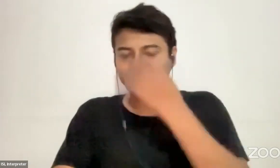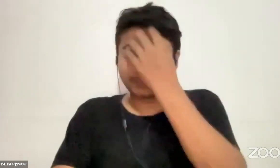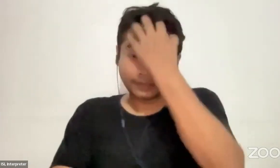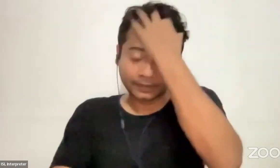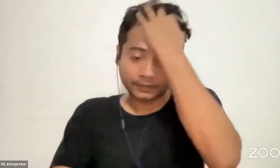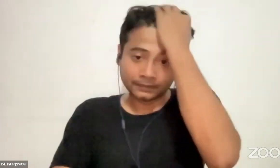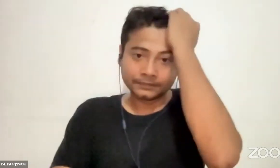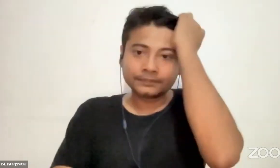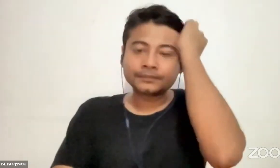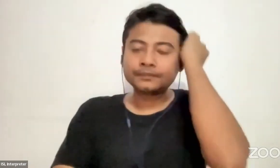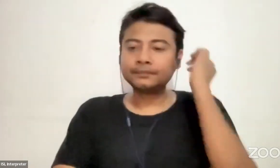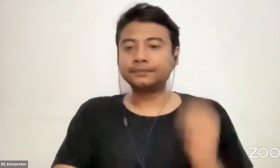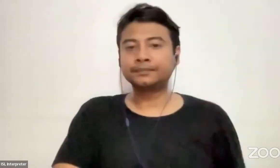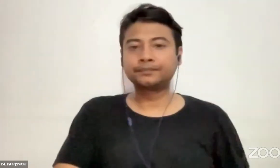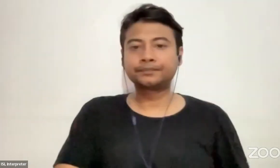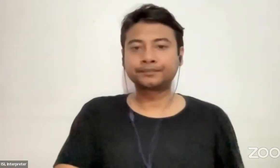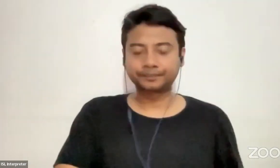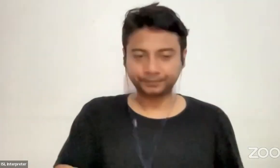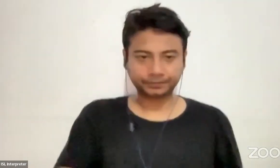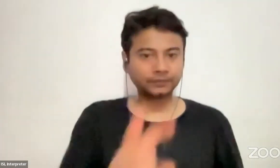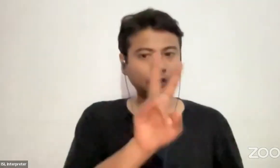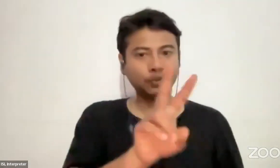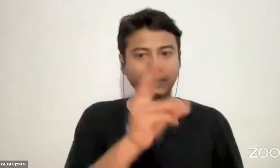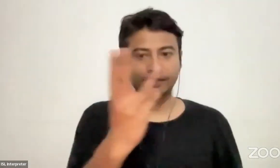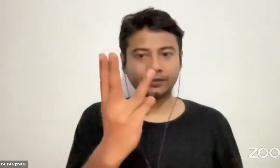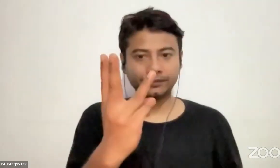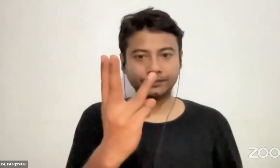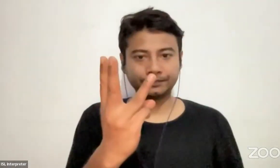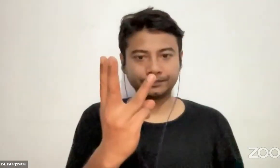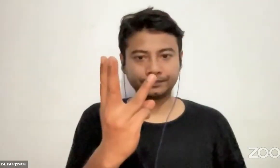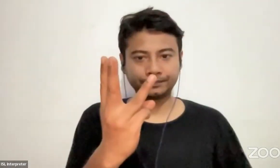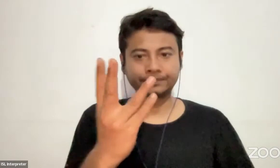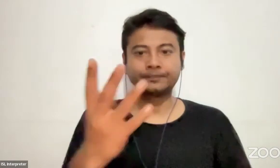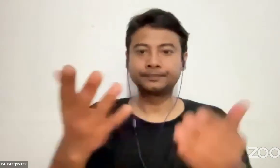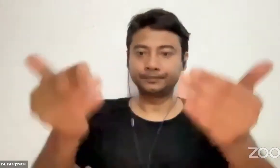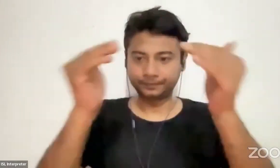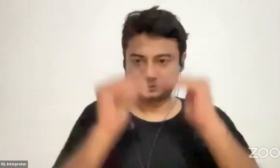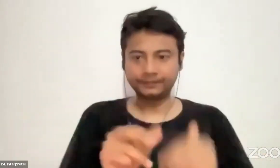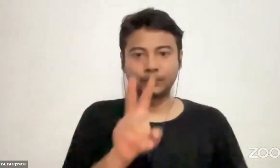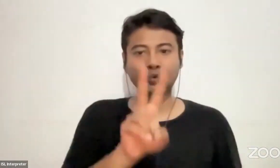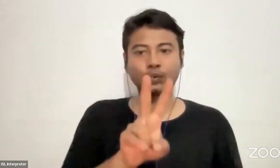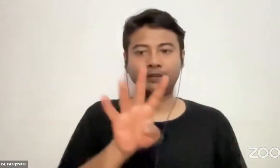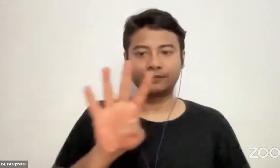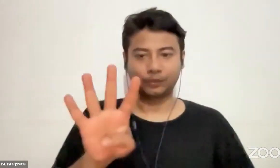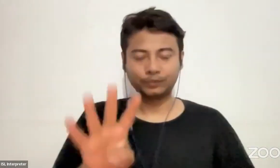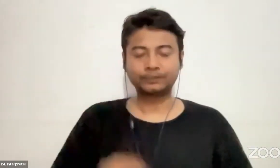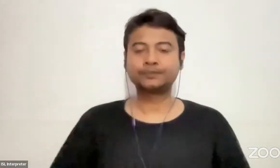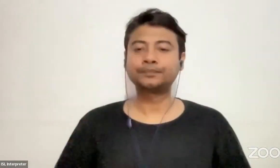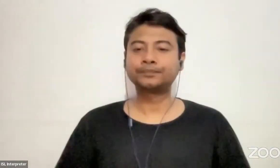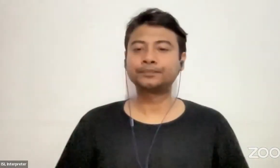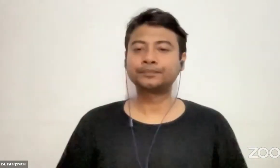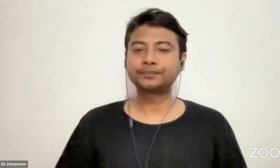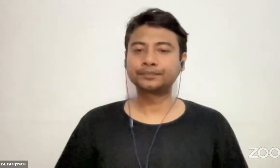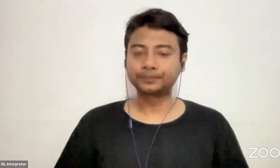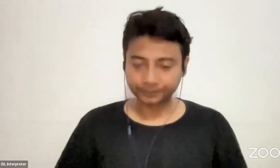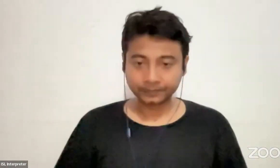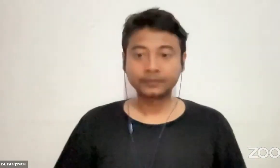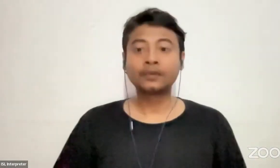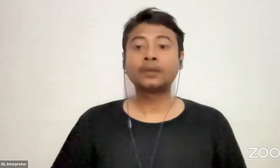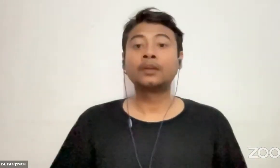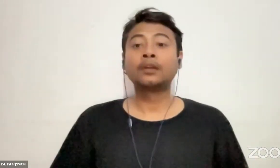फिर आगे भगवान 24वें श्लोक में बताते हैं कि कुछ बुद्धिहीन